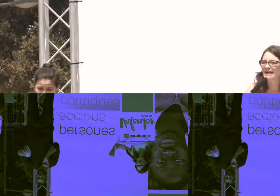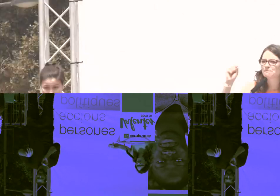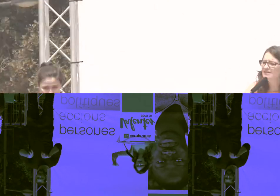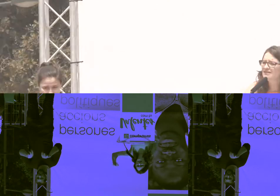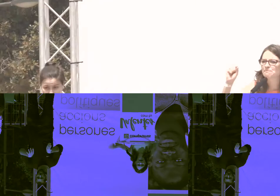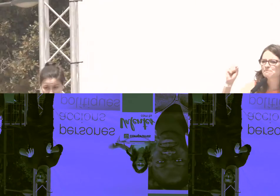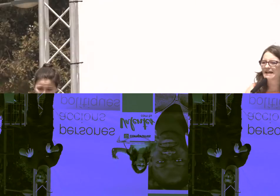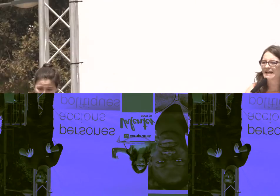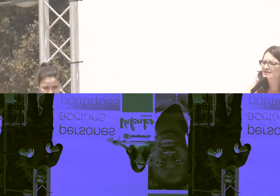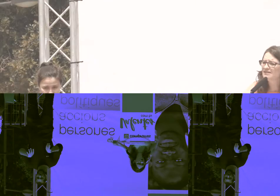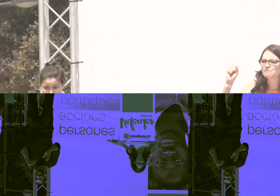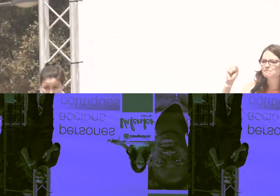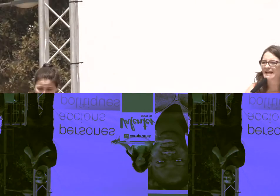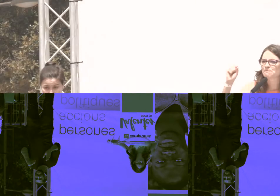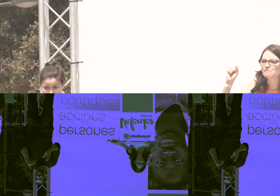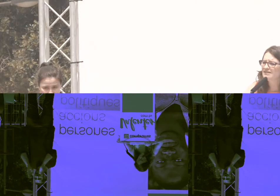a l'avantguarda del món.